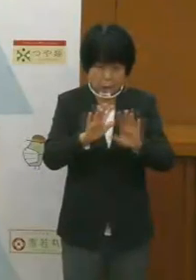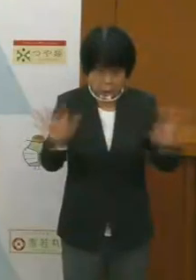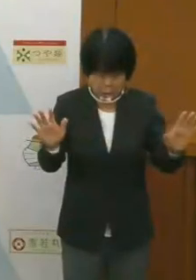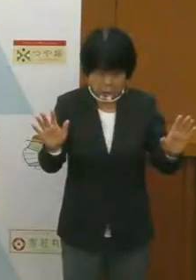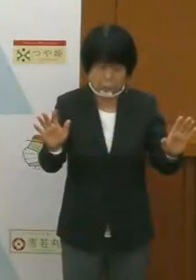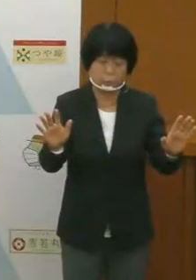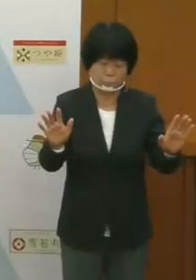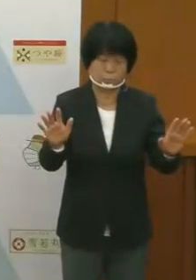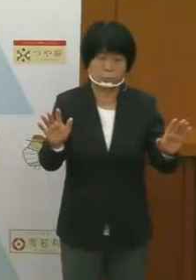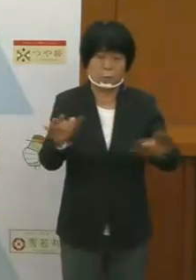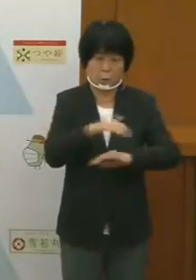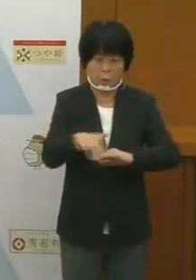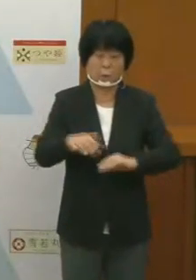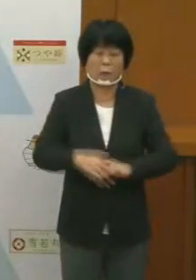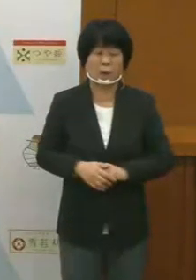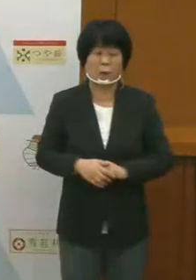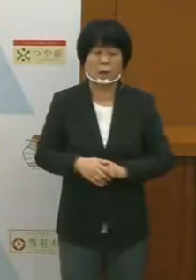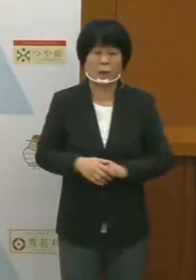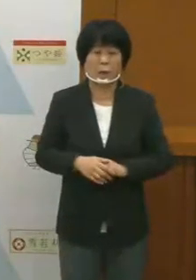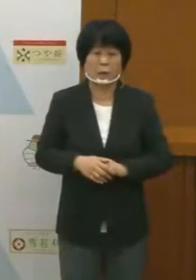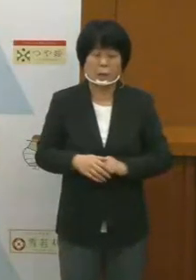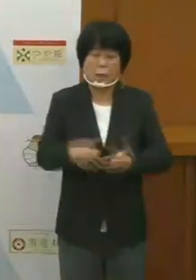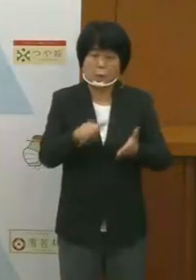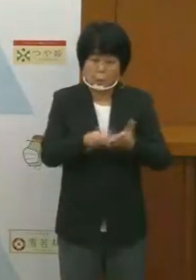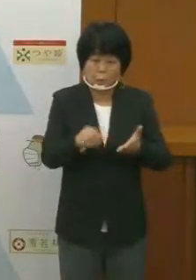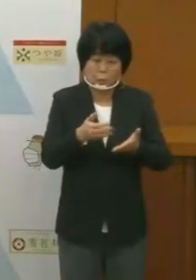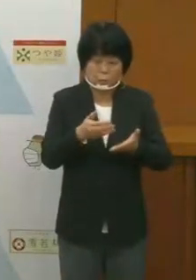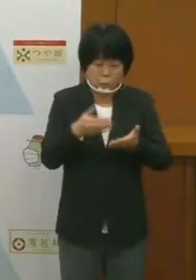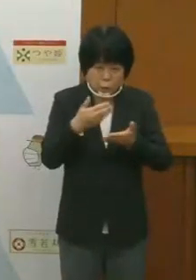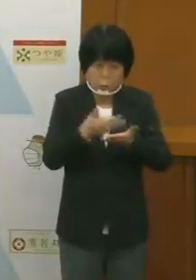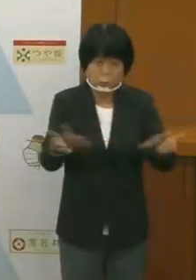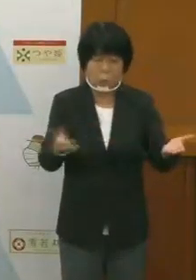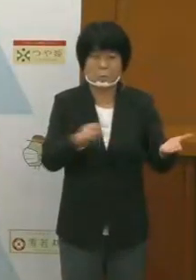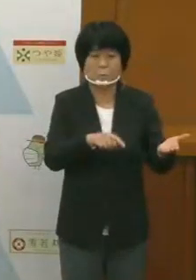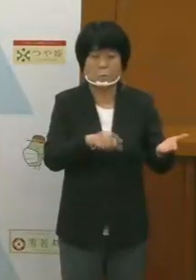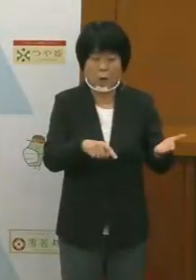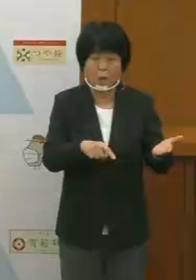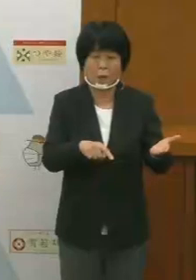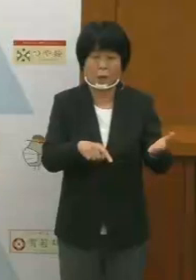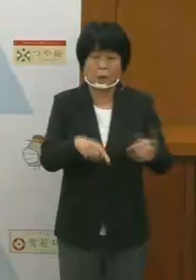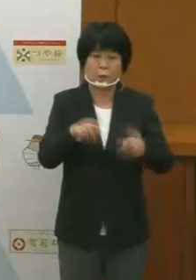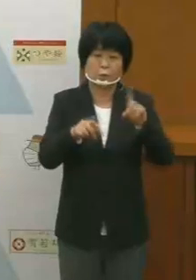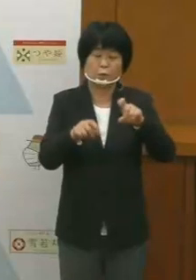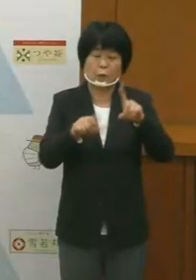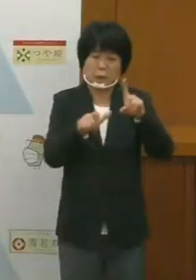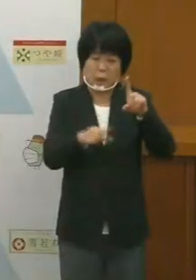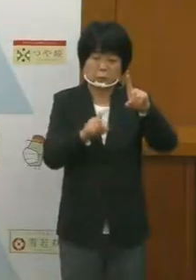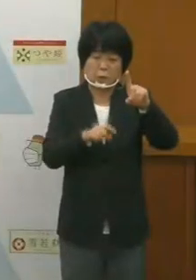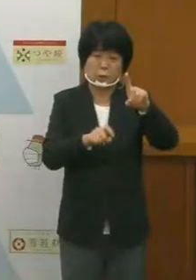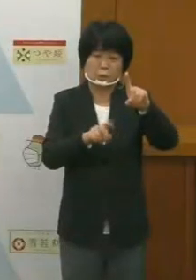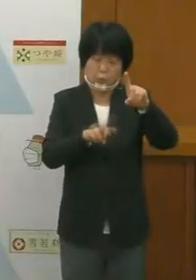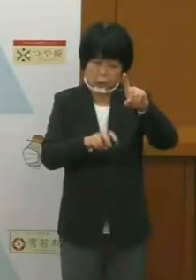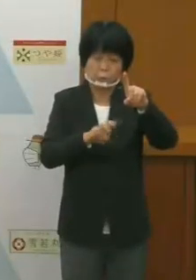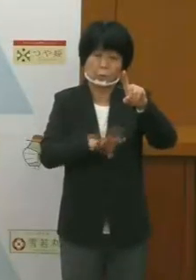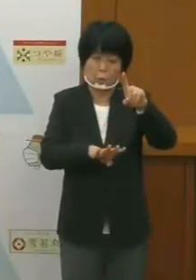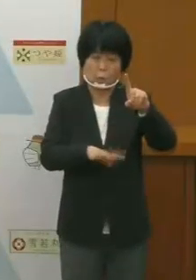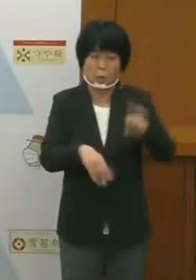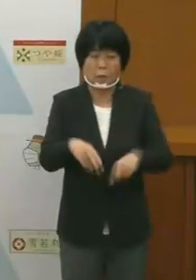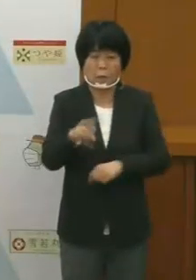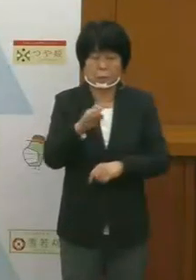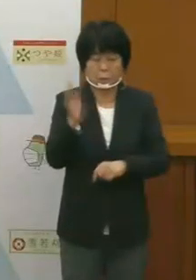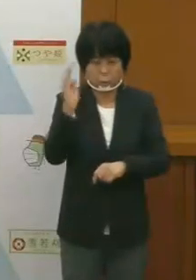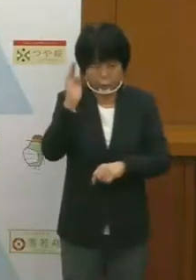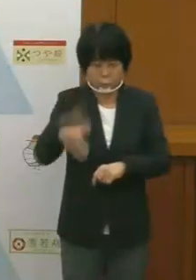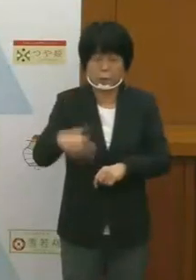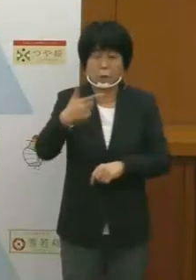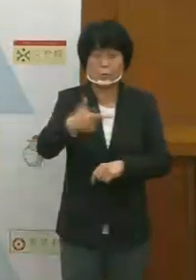とのことでございます。登録飲食店につきましては11月24日午後6